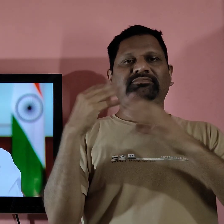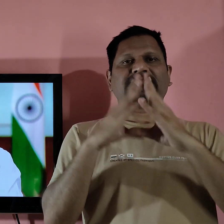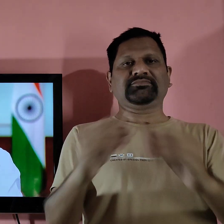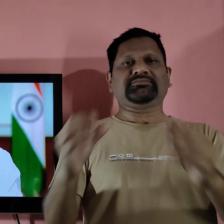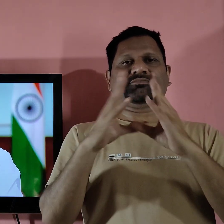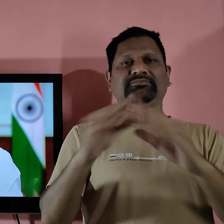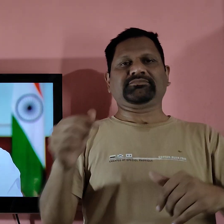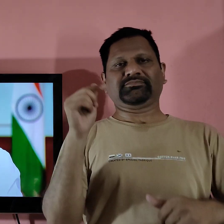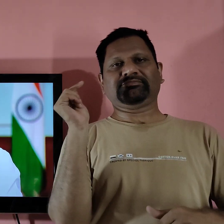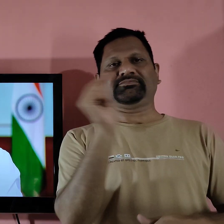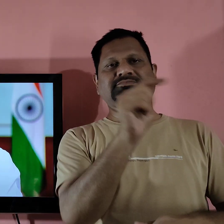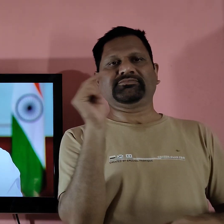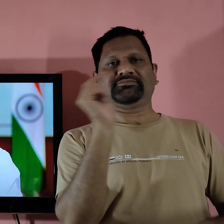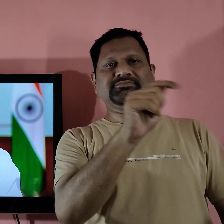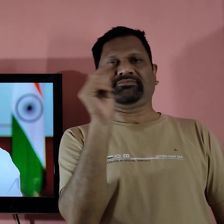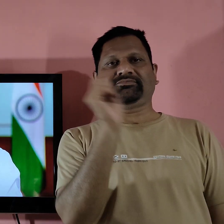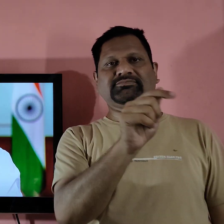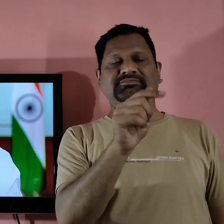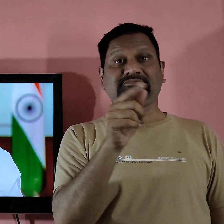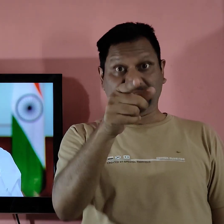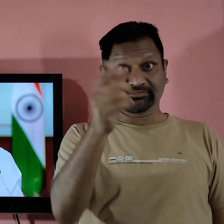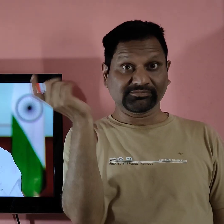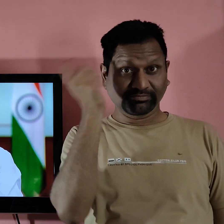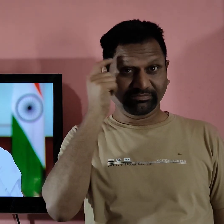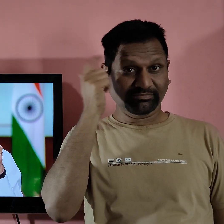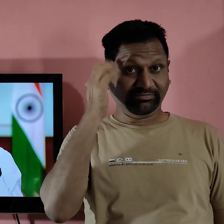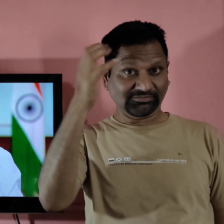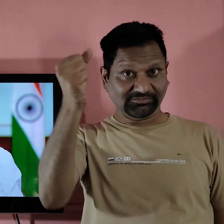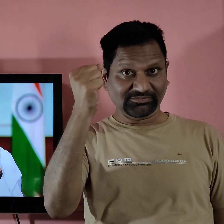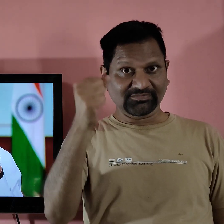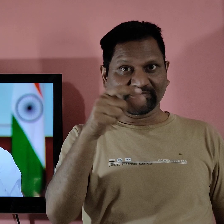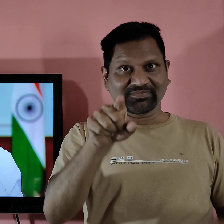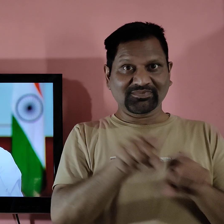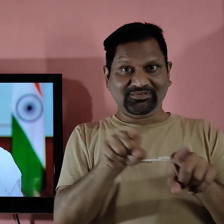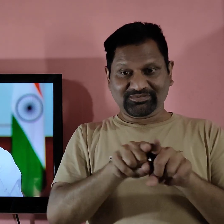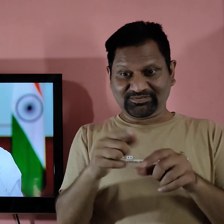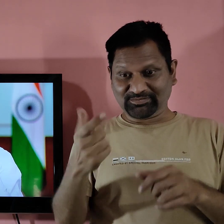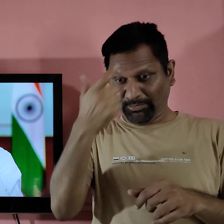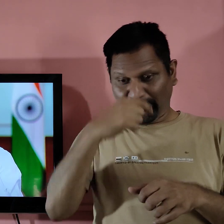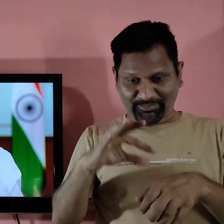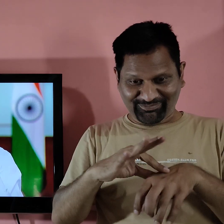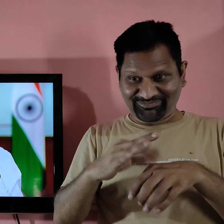हमें ये ध्यान रखना है कि शारीरिक दूरी,